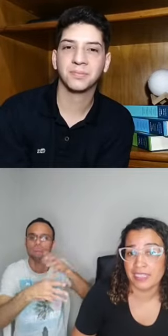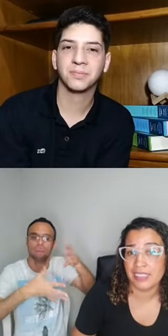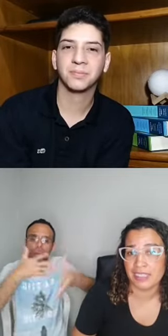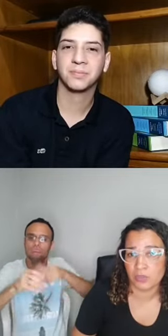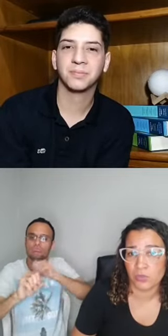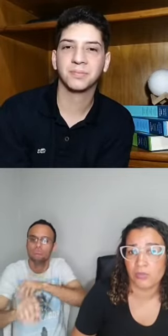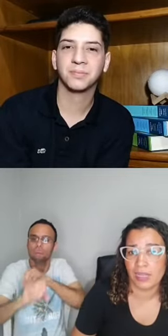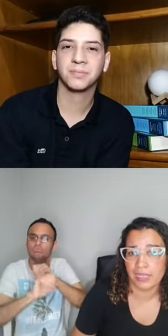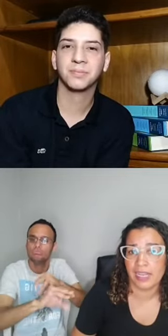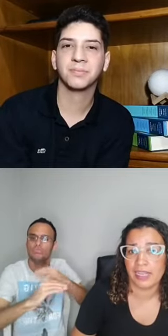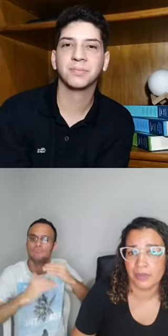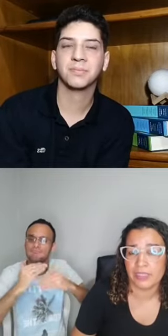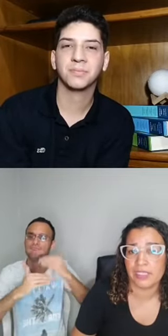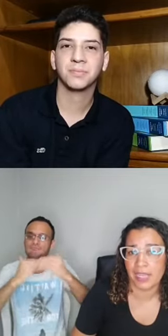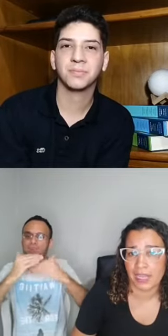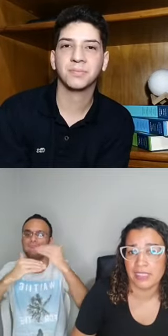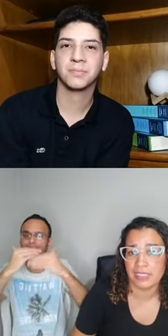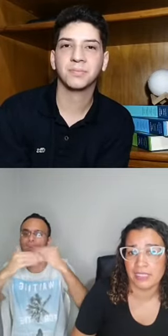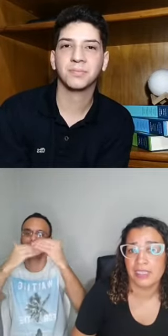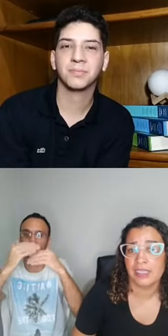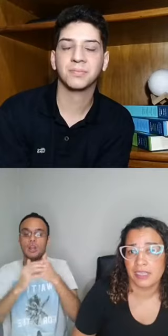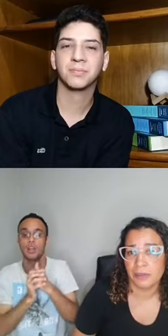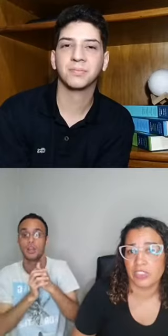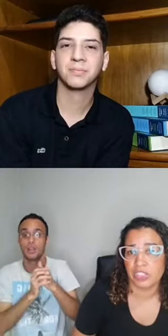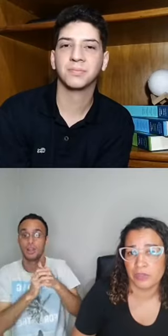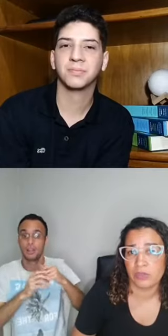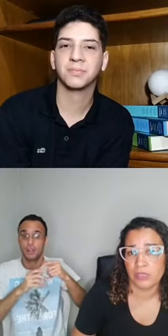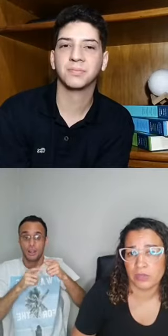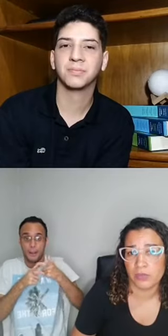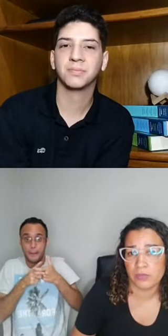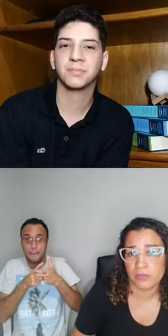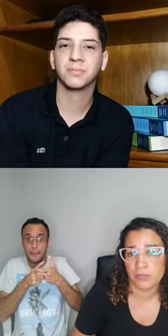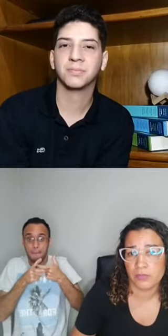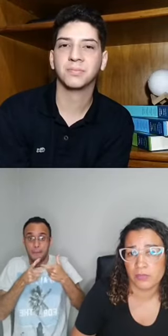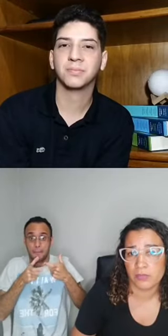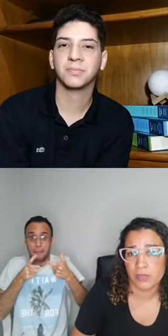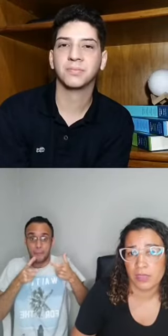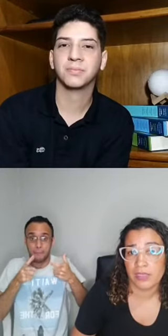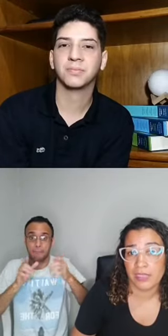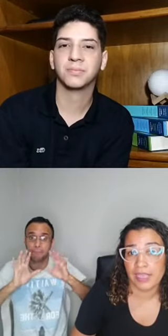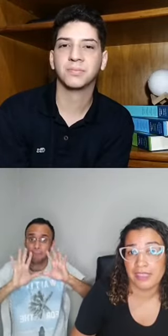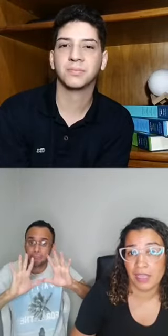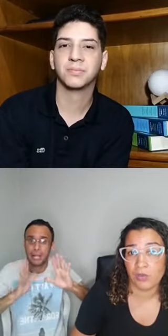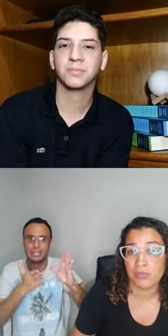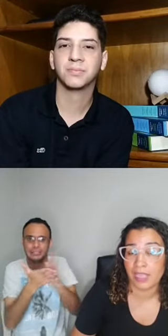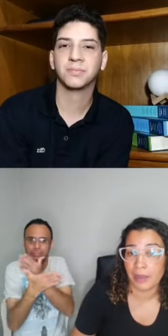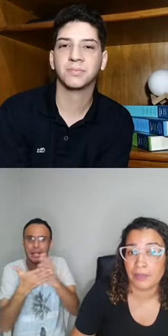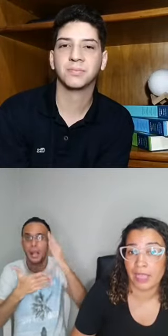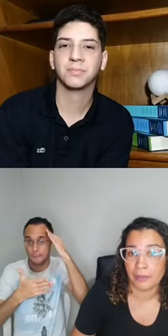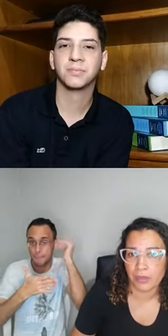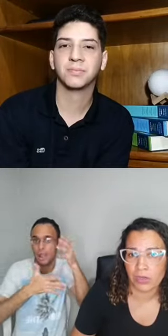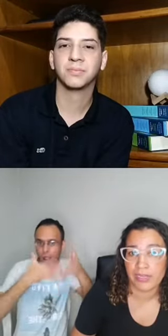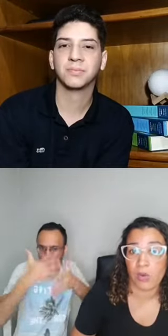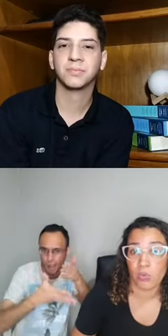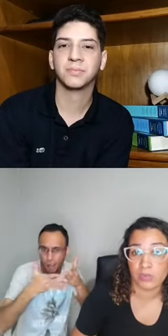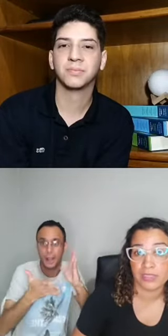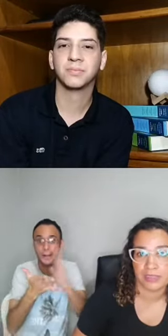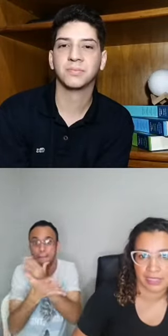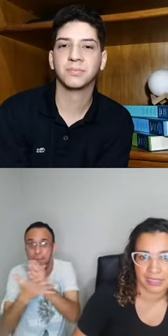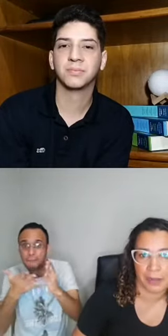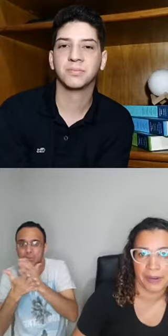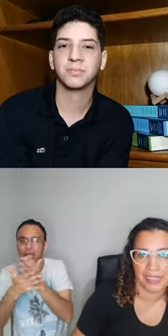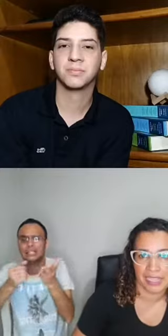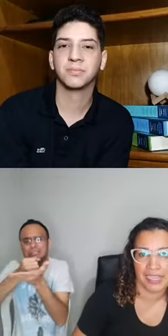vai ensinando ali a língua de sinais e para a gente evoluindo. Né? Então tá melhorando.